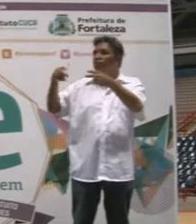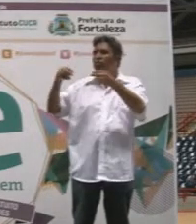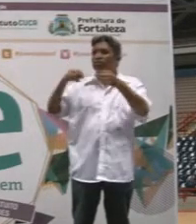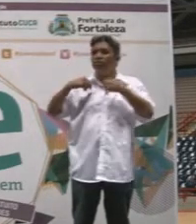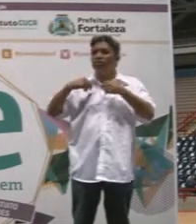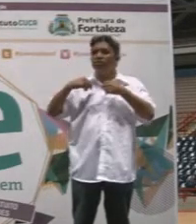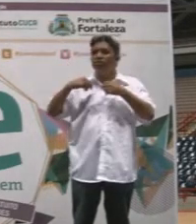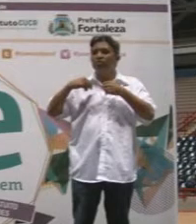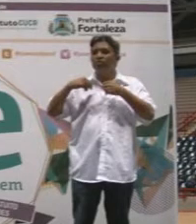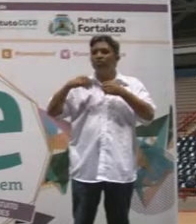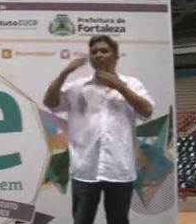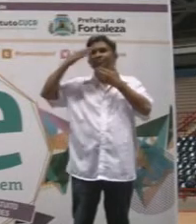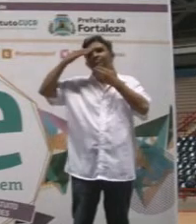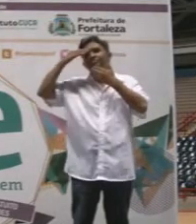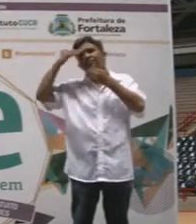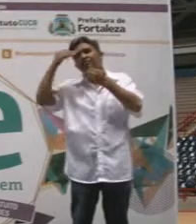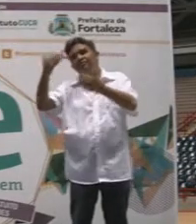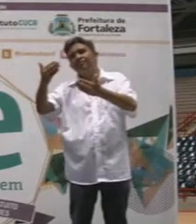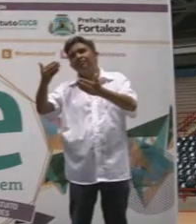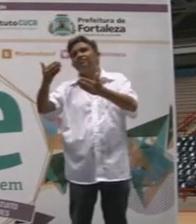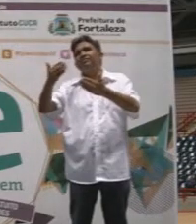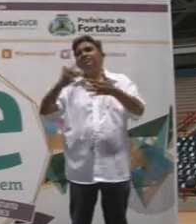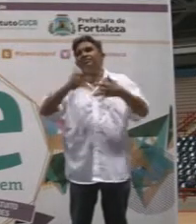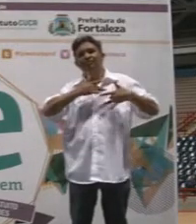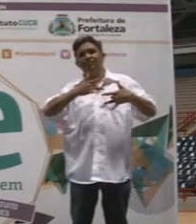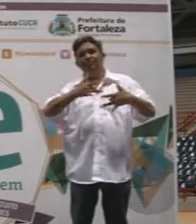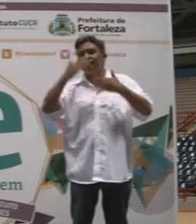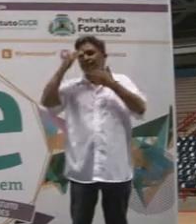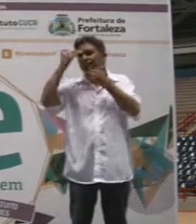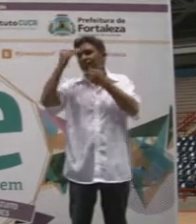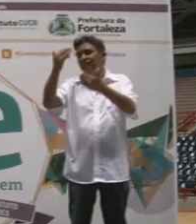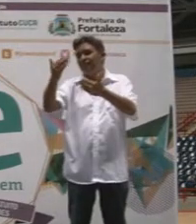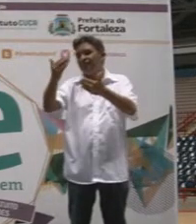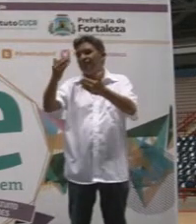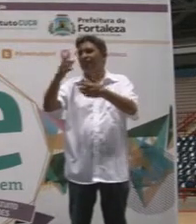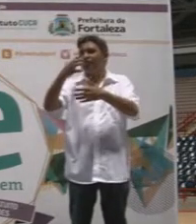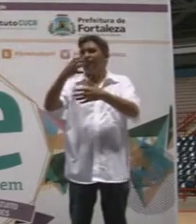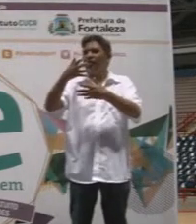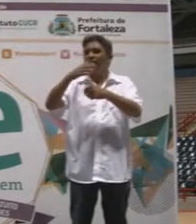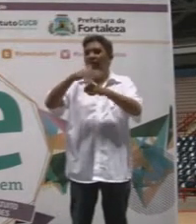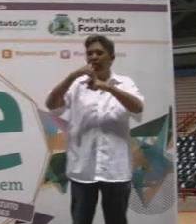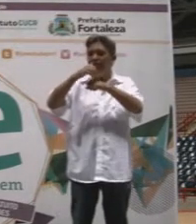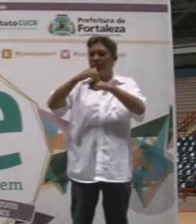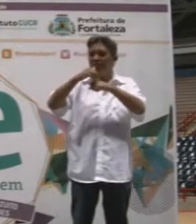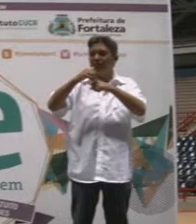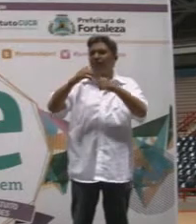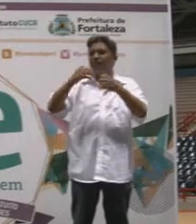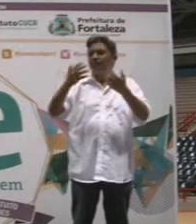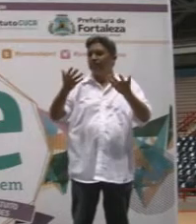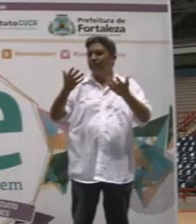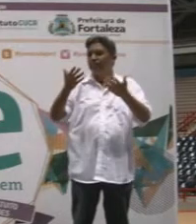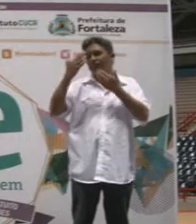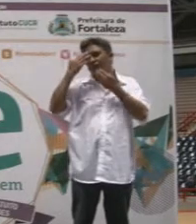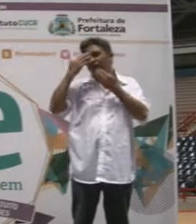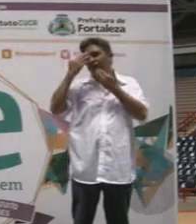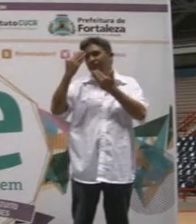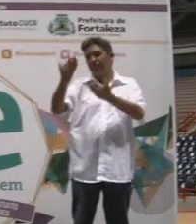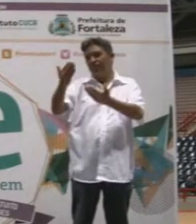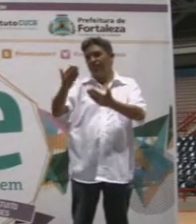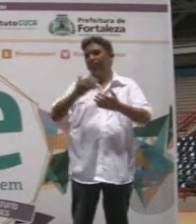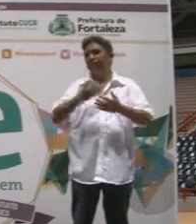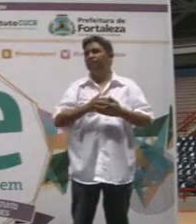eles? Gente, muito obrigado de coração, viu? É uma prova de carinho que não tem tamanho. Então eu quero agradecer